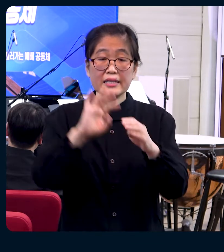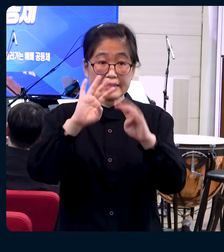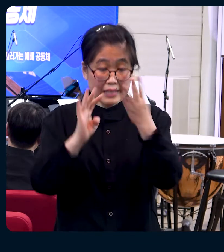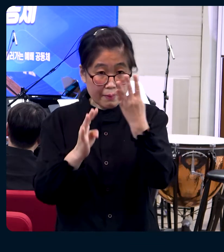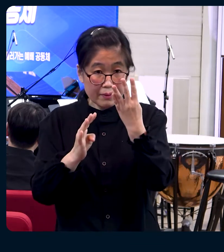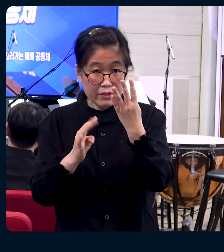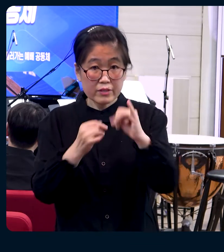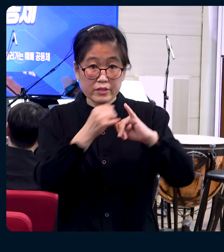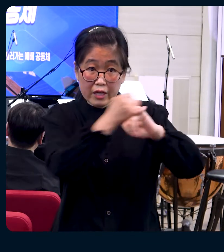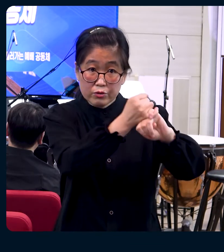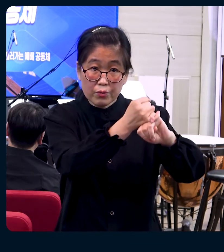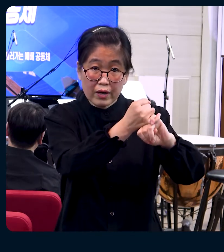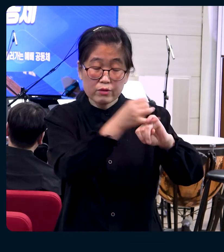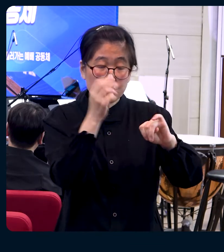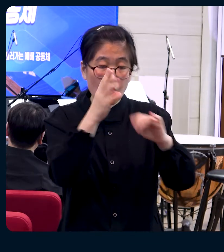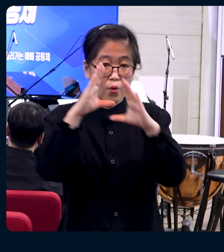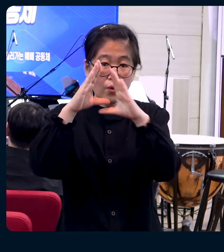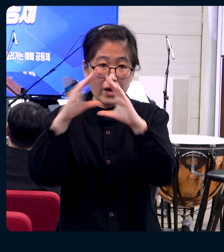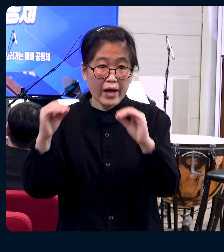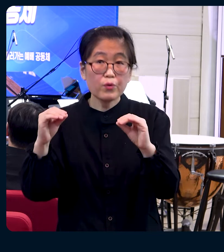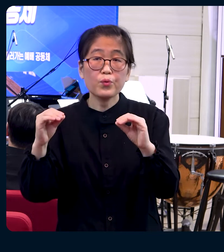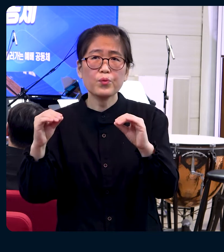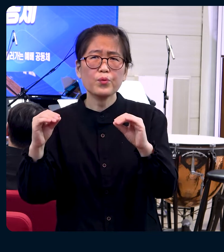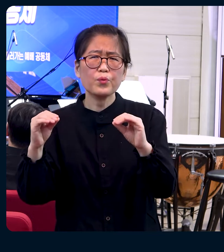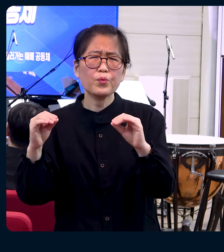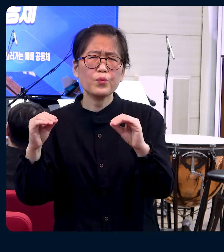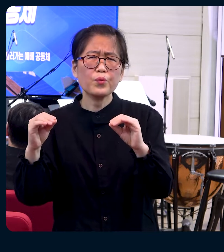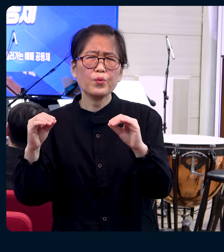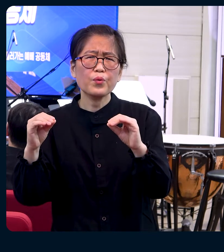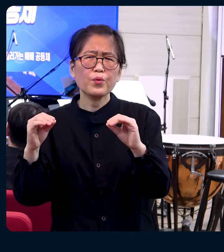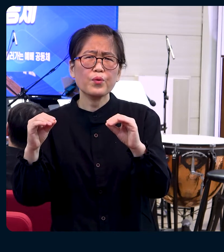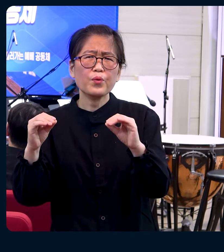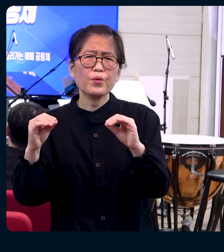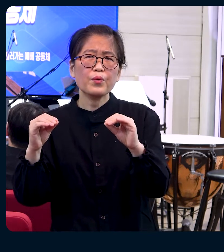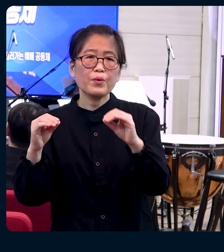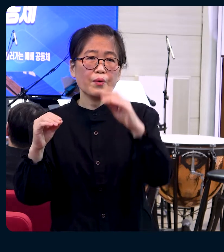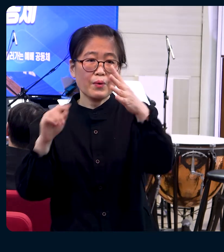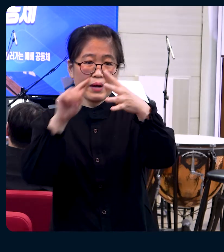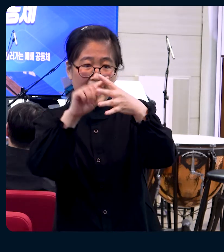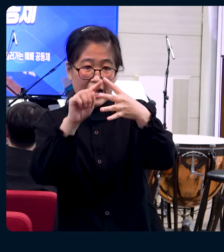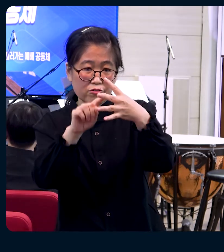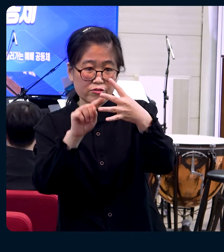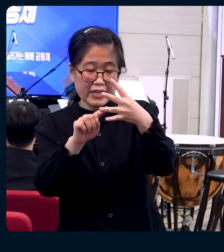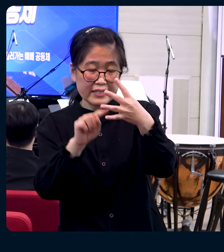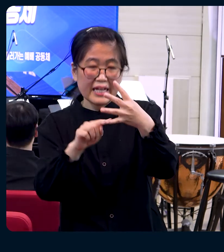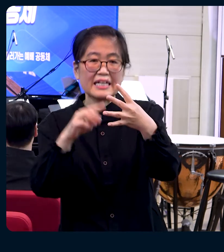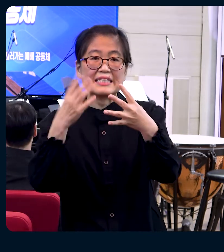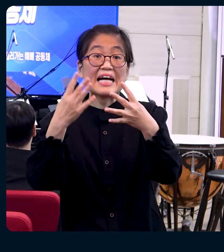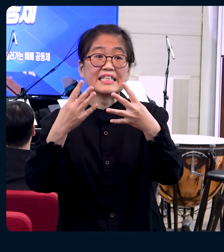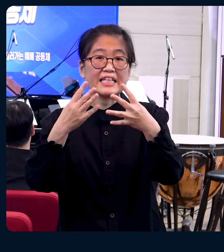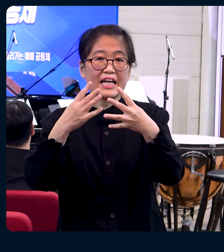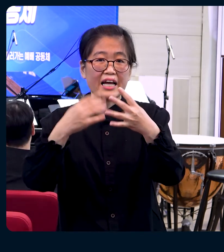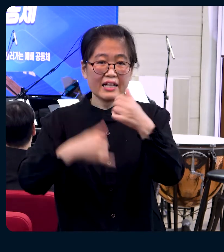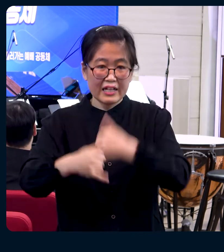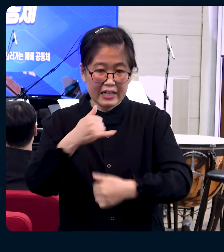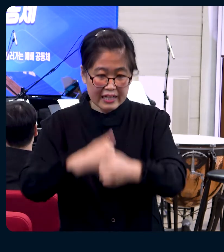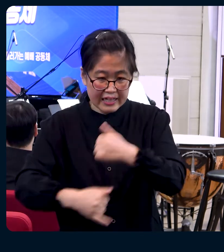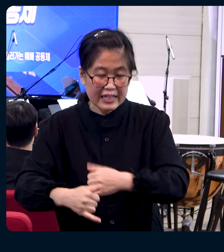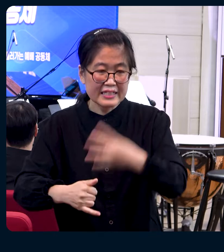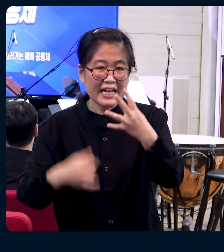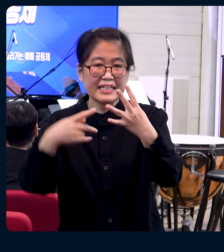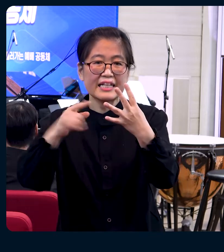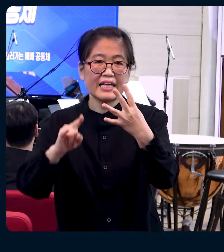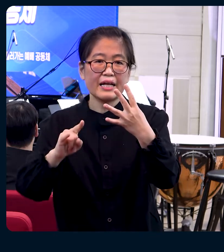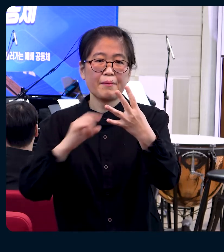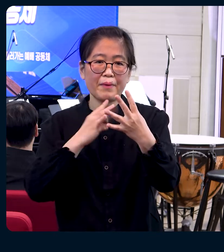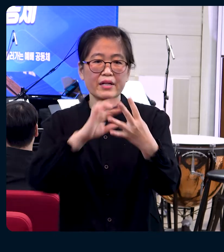하시는데 400년과 또 하나는 애굽에 그 이방에 객이된 지 4세대 만에 돌아온다는 말입니다.